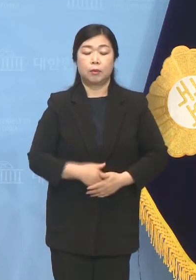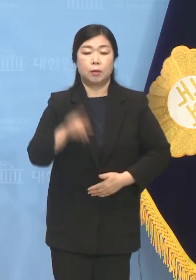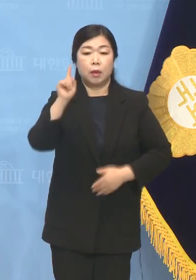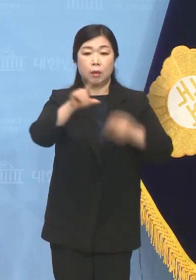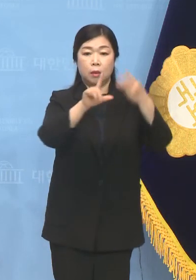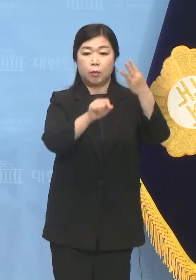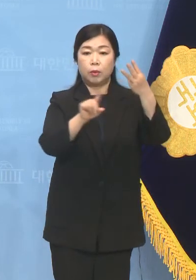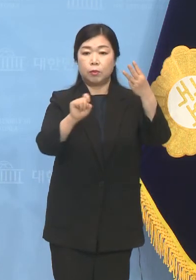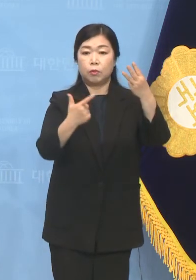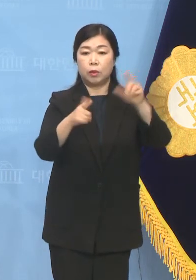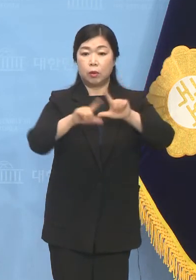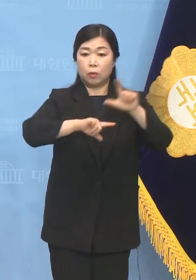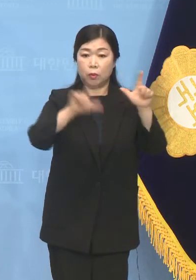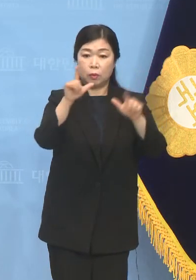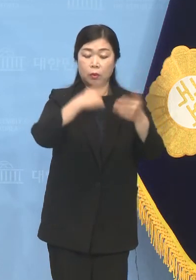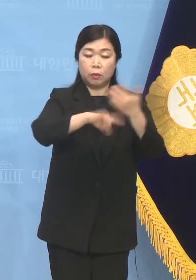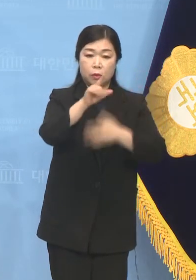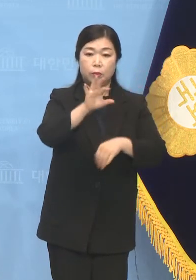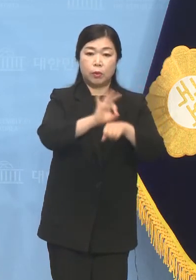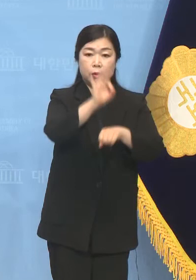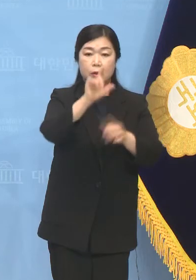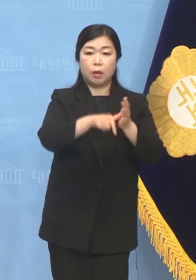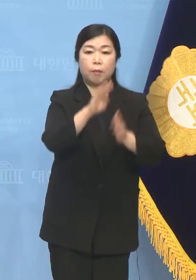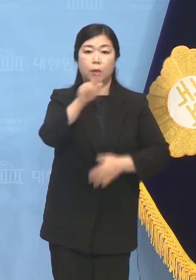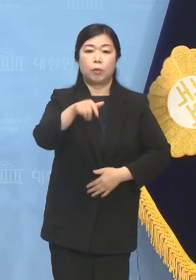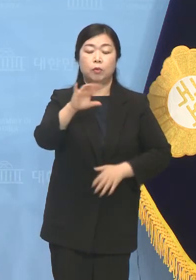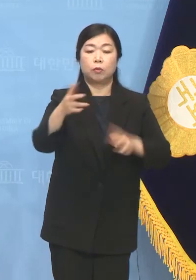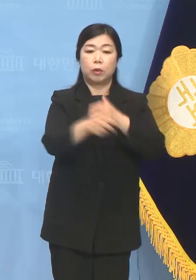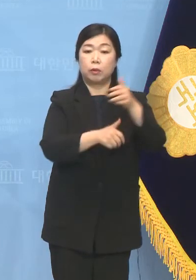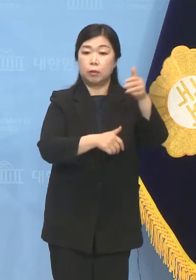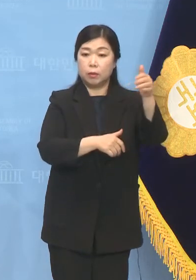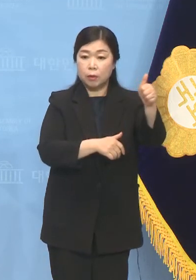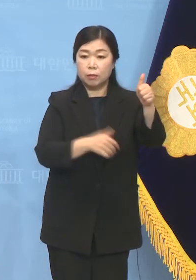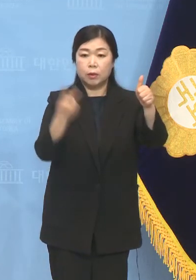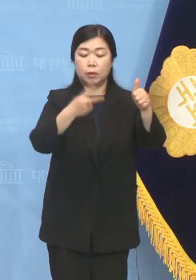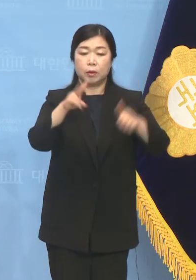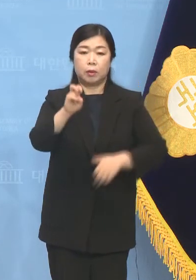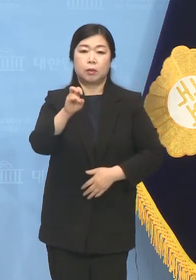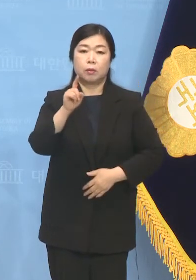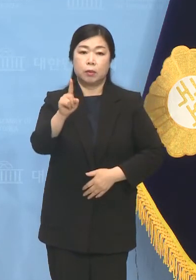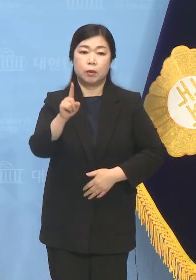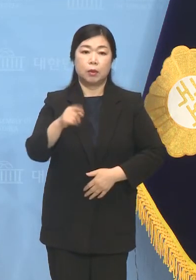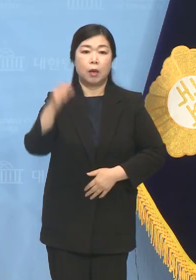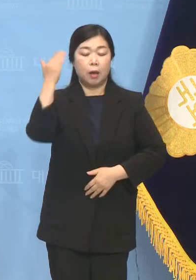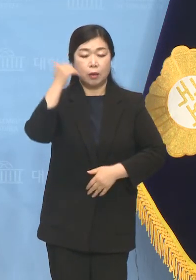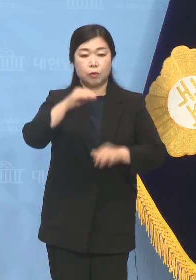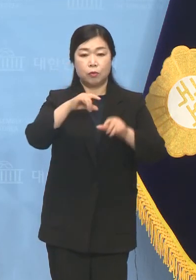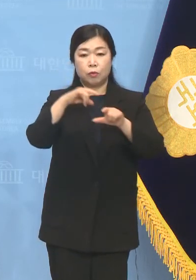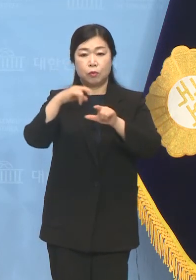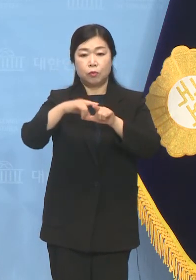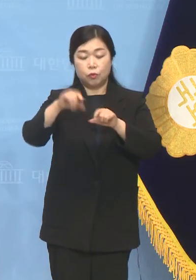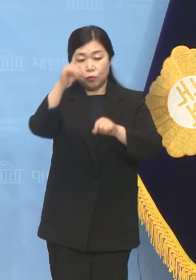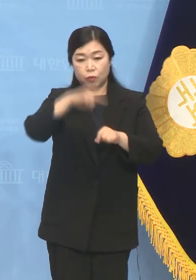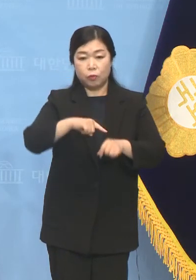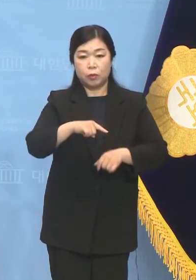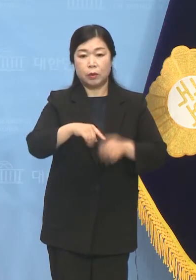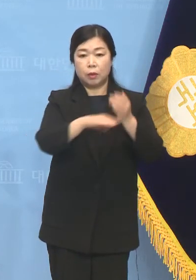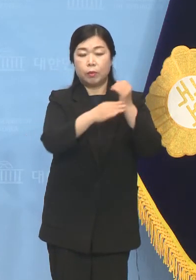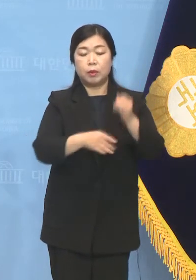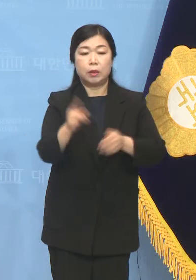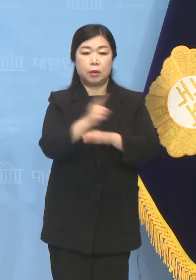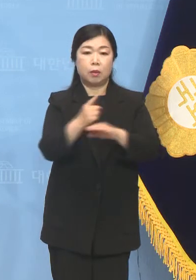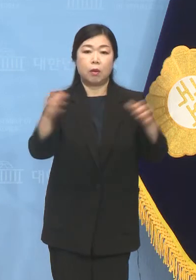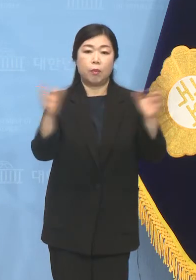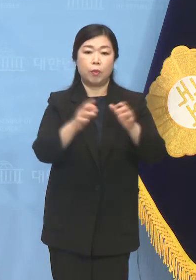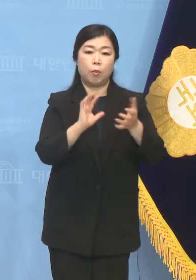3월 16일 오전 10시에 박병석 국회의장은 2021 한중남미 디지털